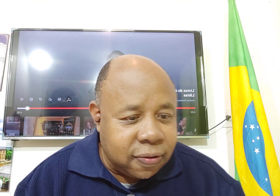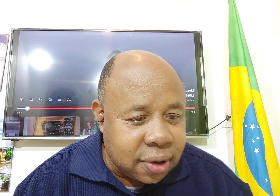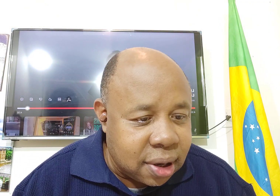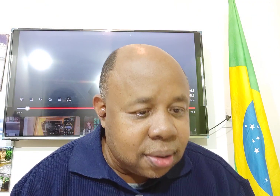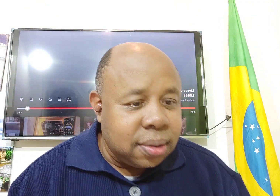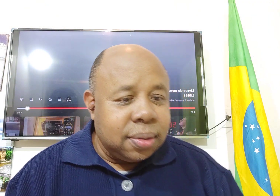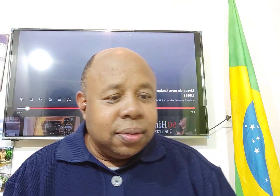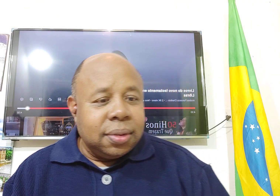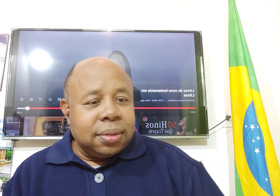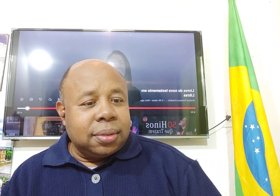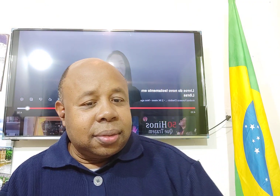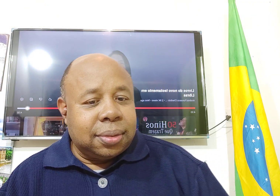vou.